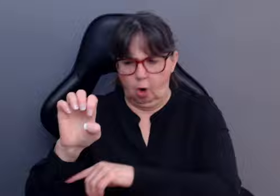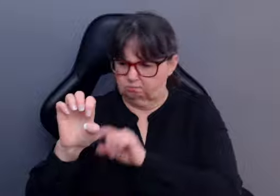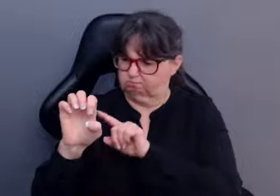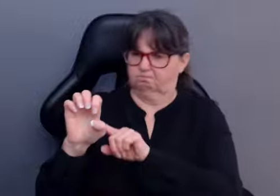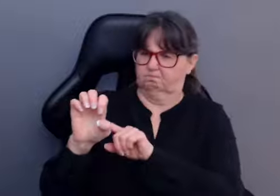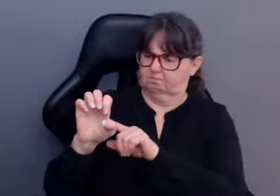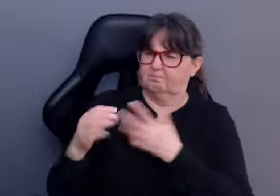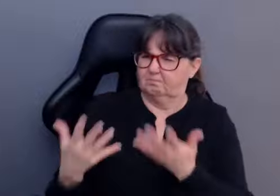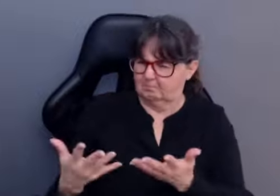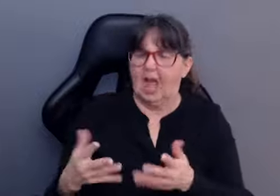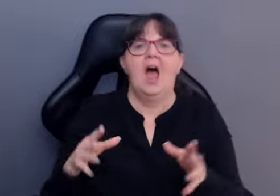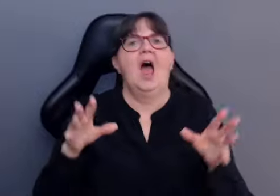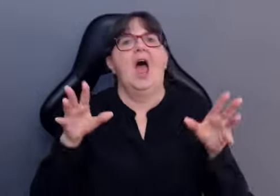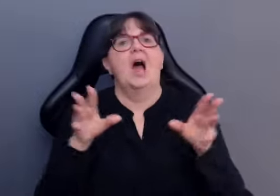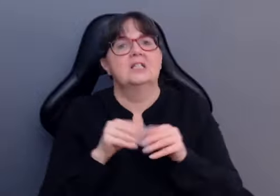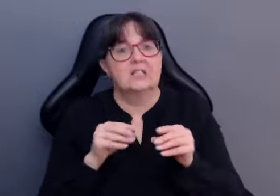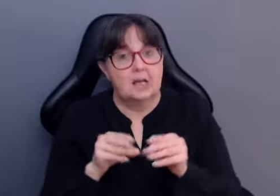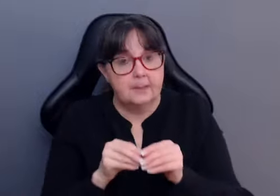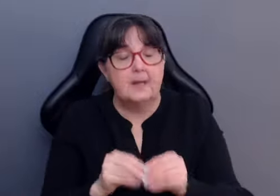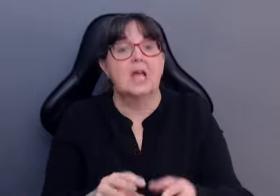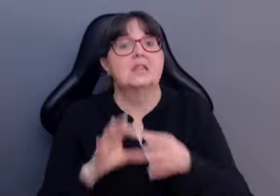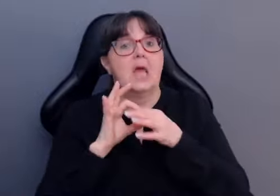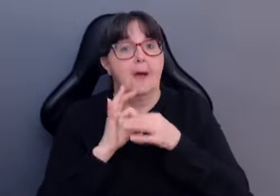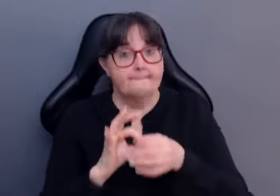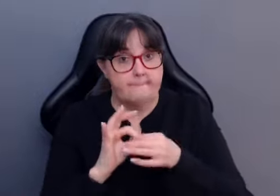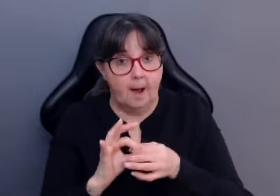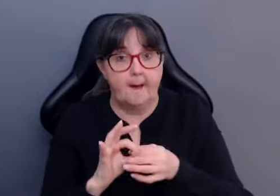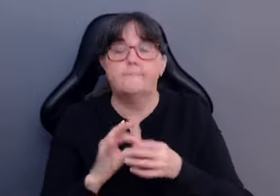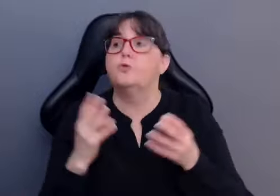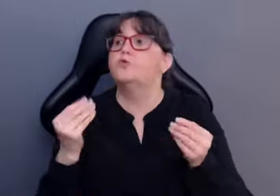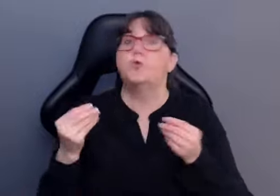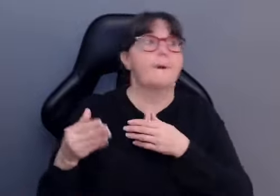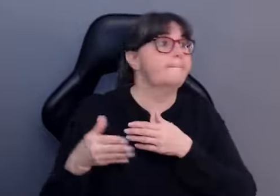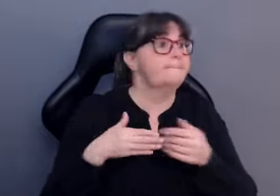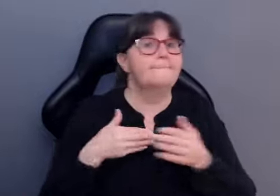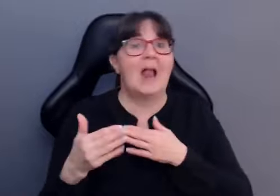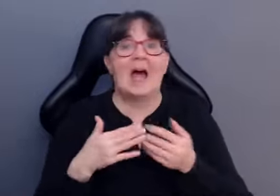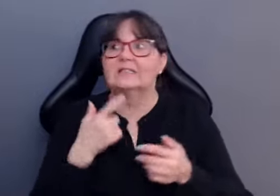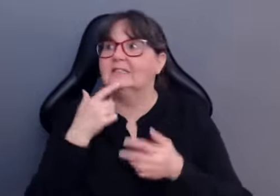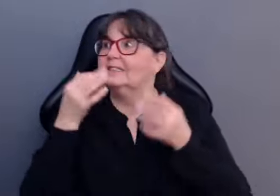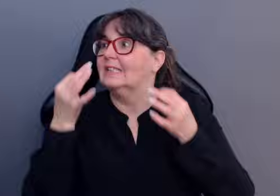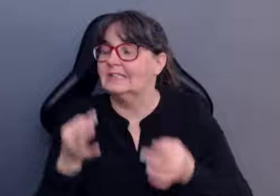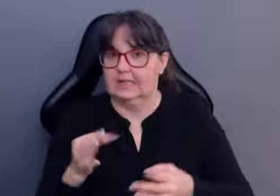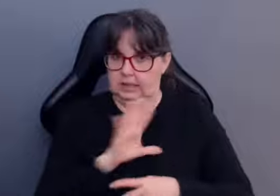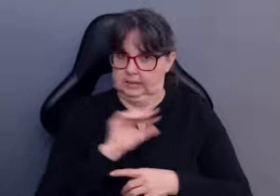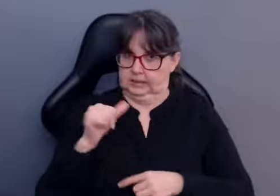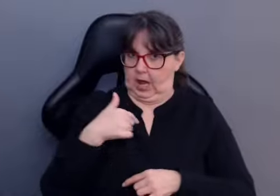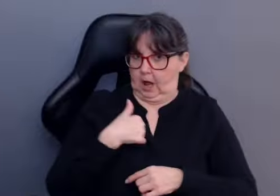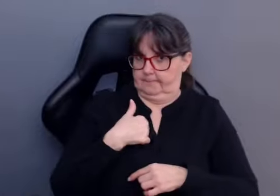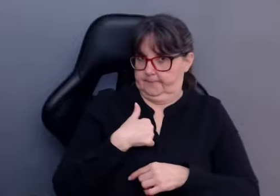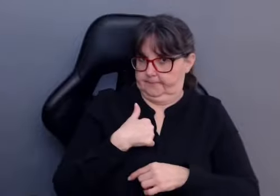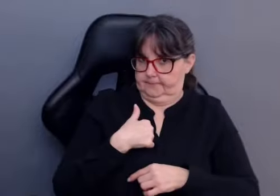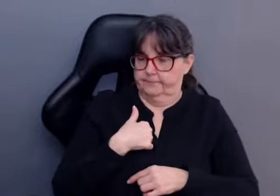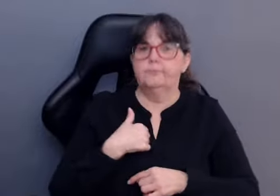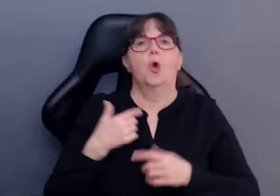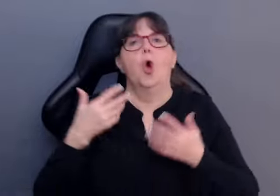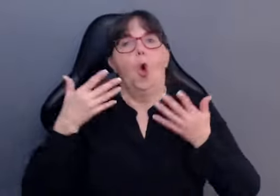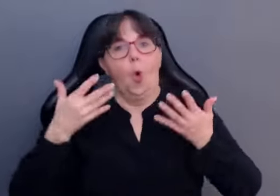Les assemblées des membres sont tenues à l'endroit fixé par le conseil d'administration ou par la ou